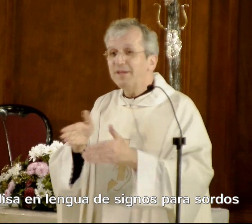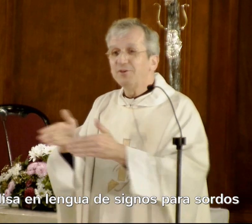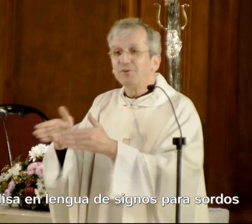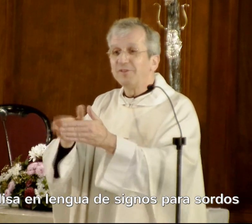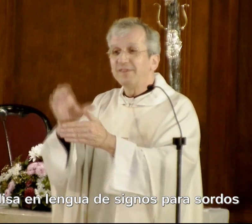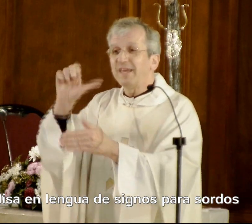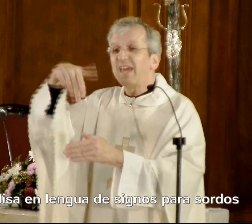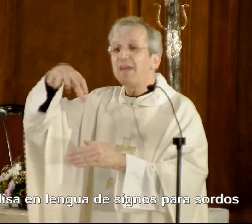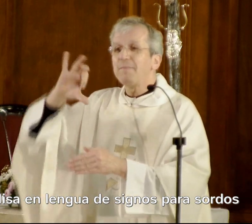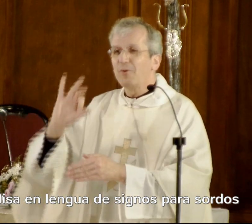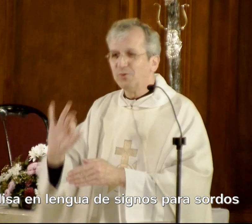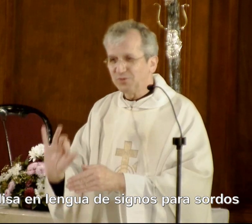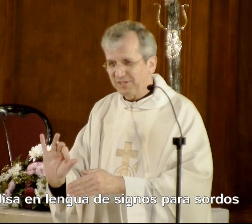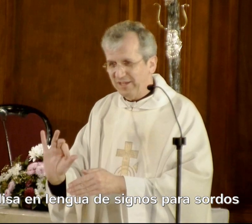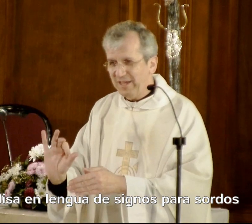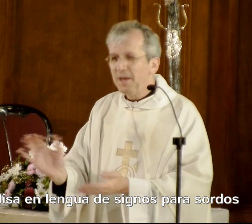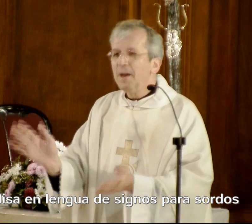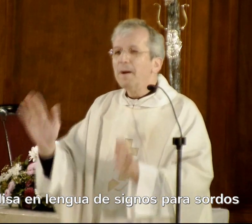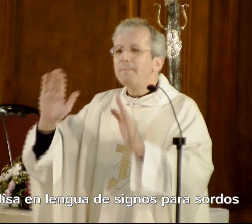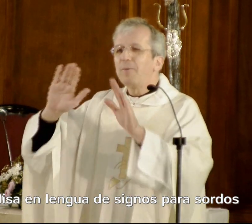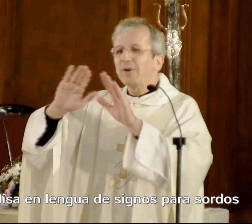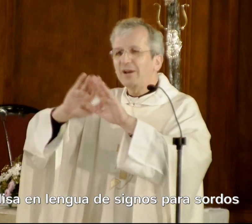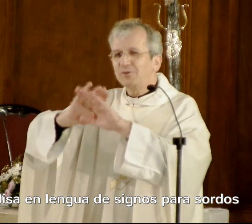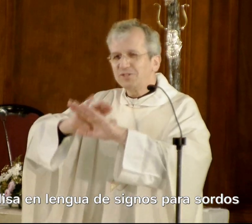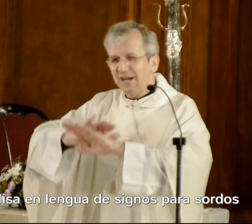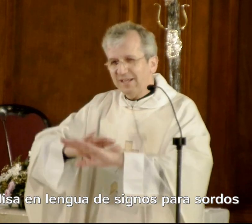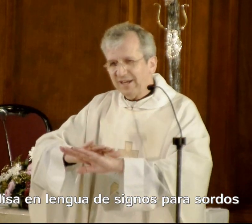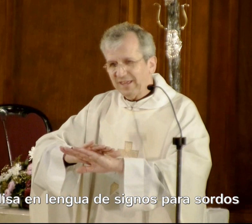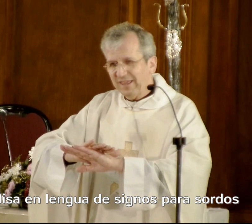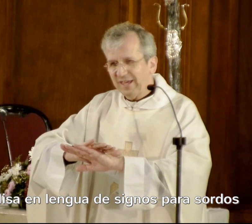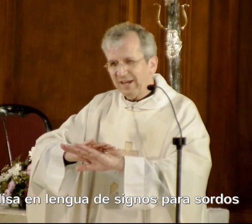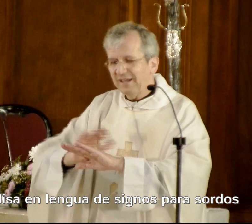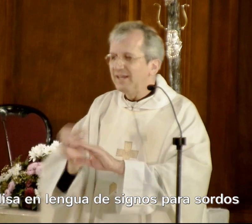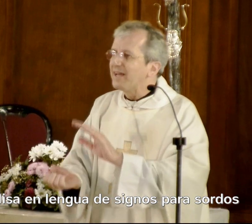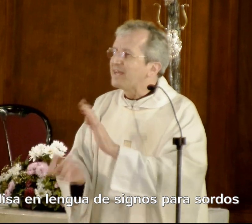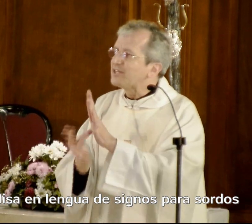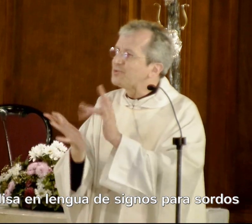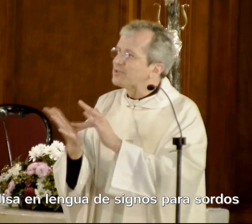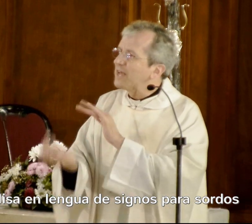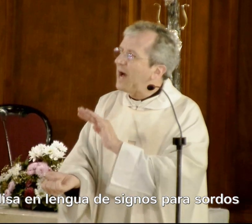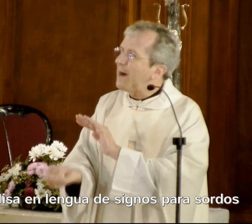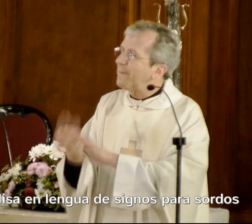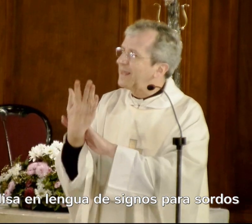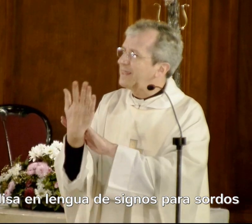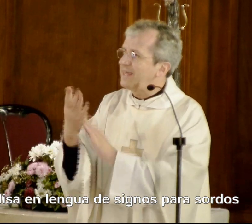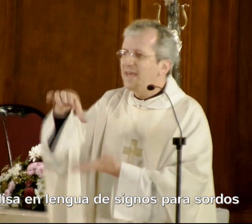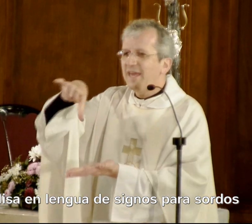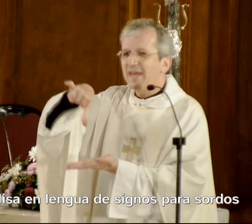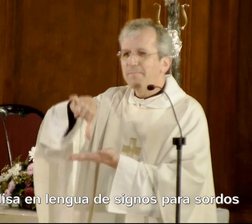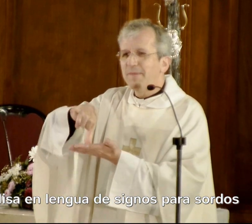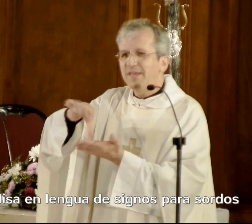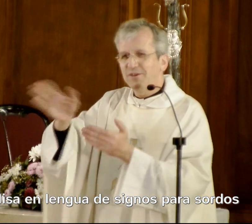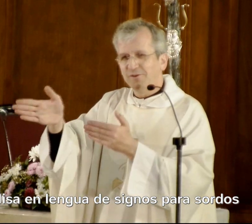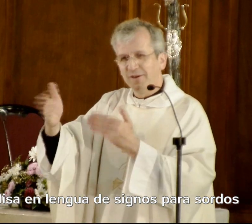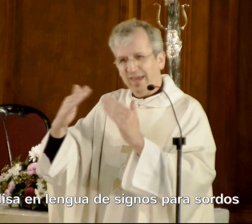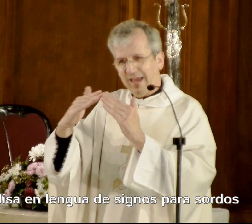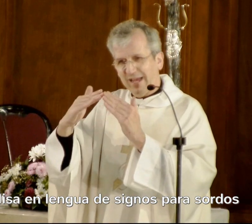camino de Emaús, por la noche al atardecer Jesús aparece en medio, en